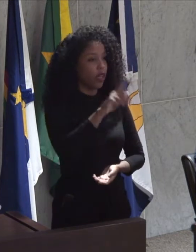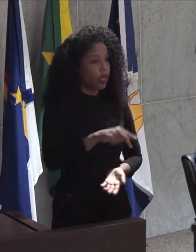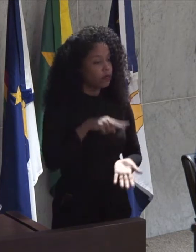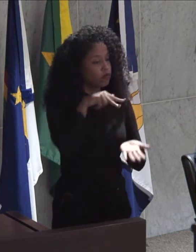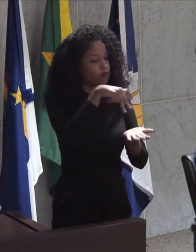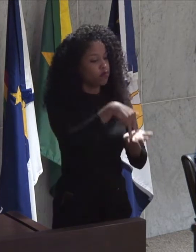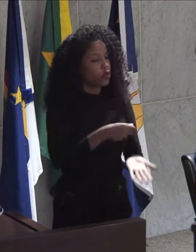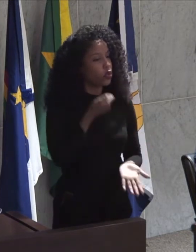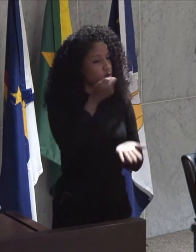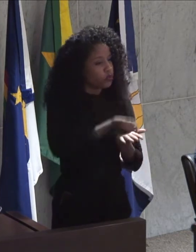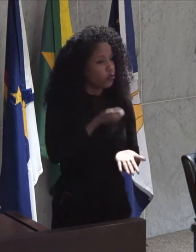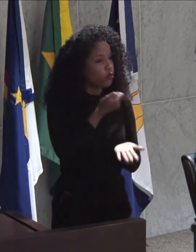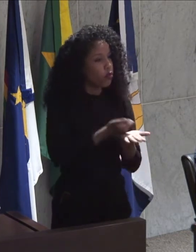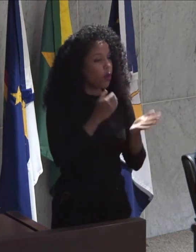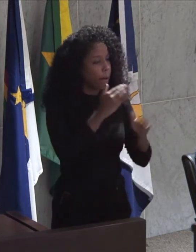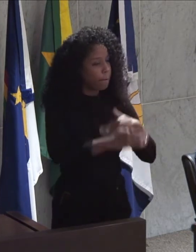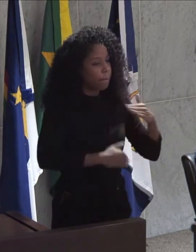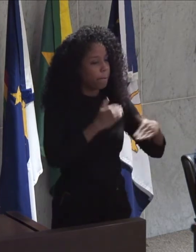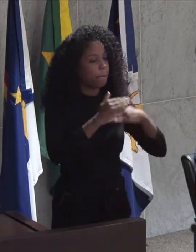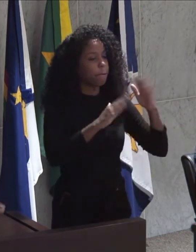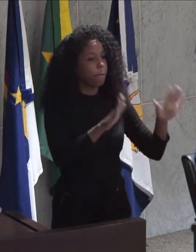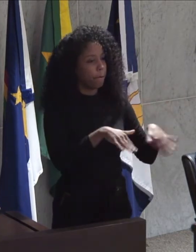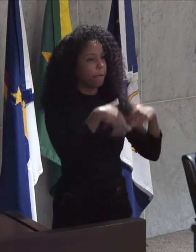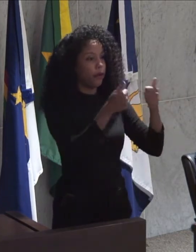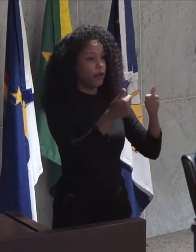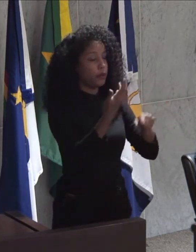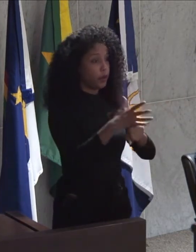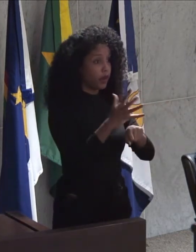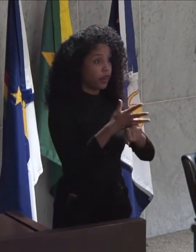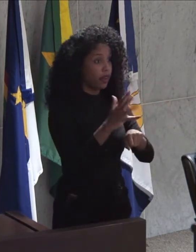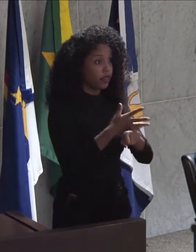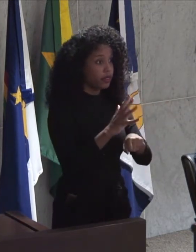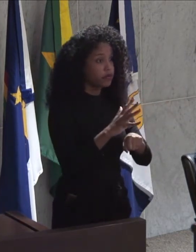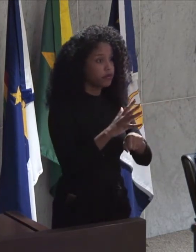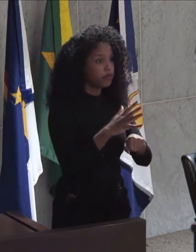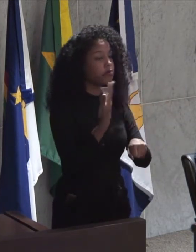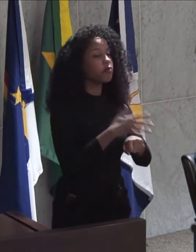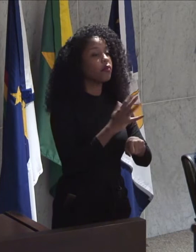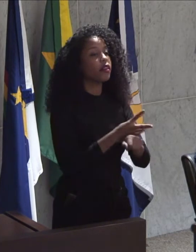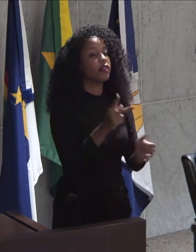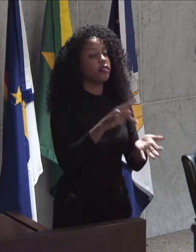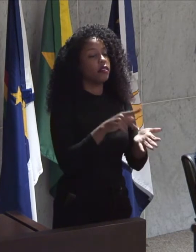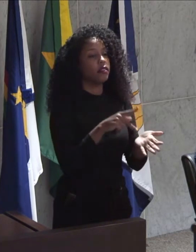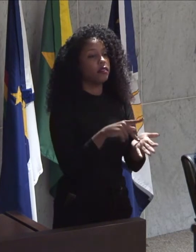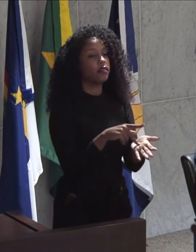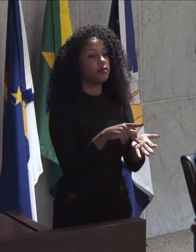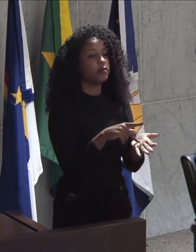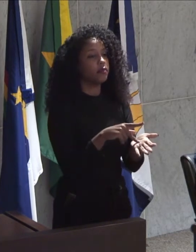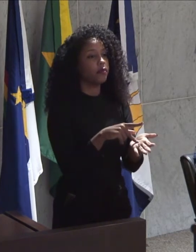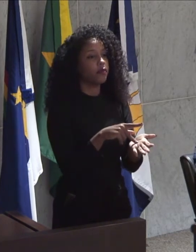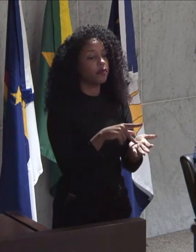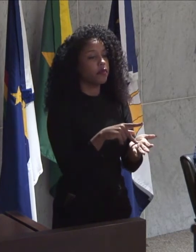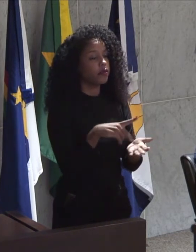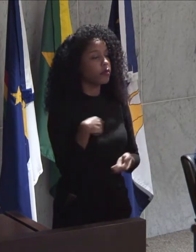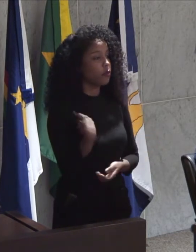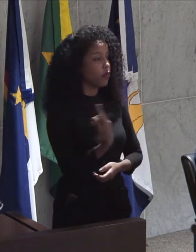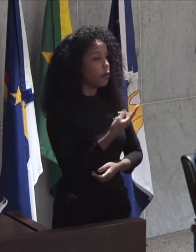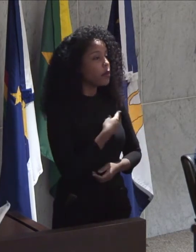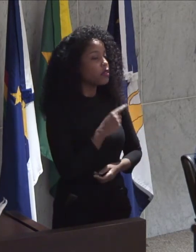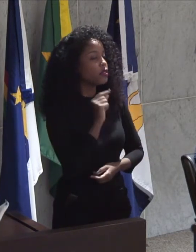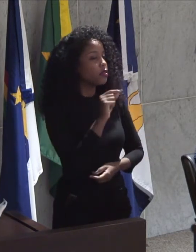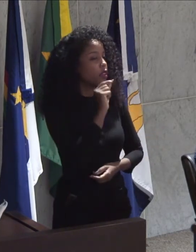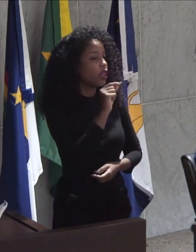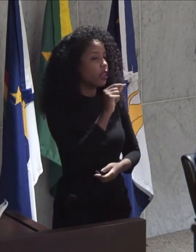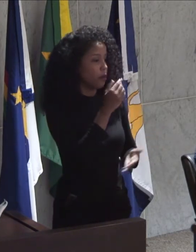tentando melhorar, tentando agir, agindo para a gente não perder o que a